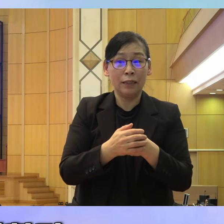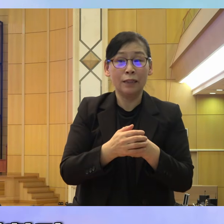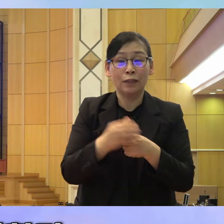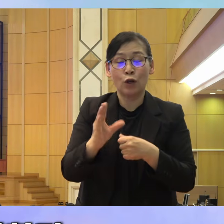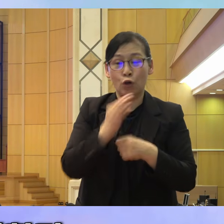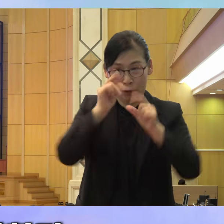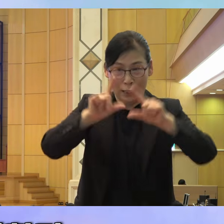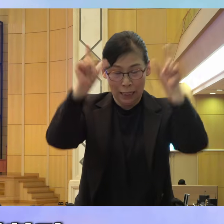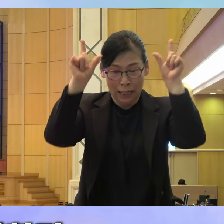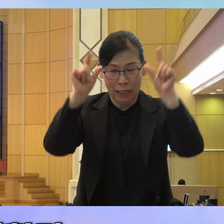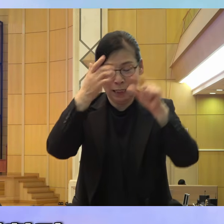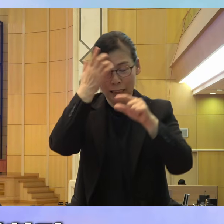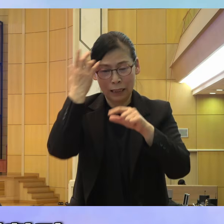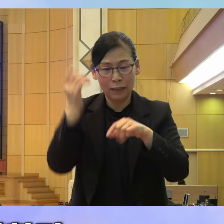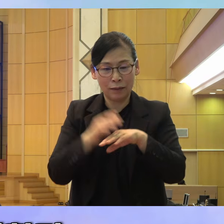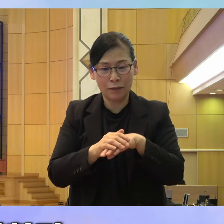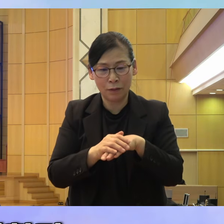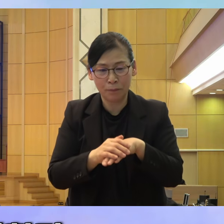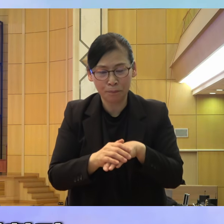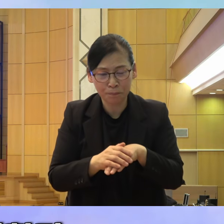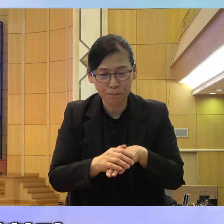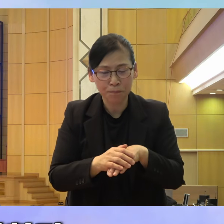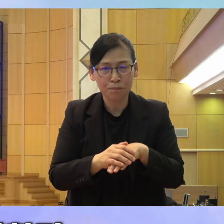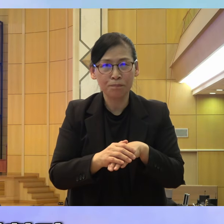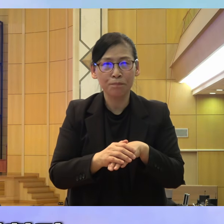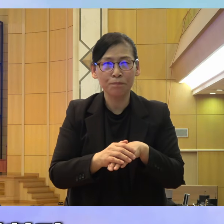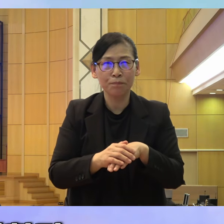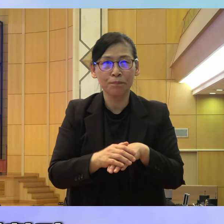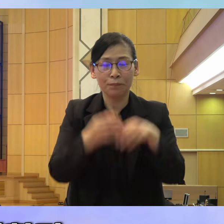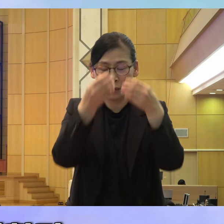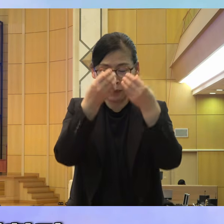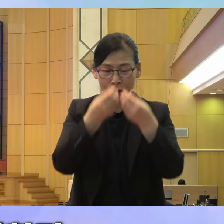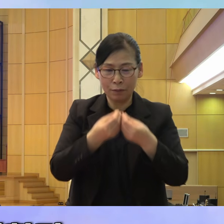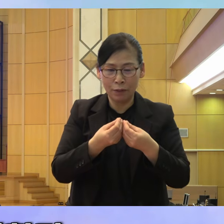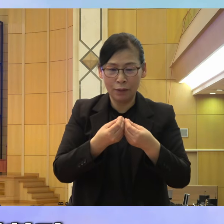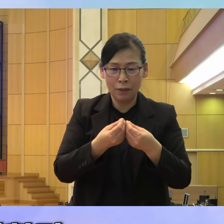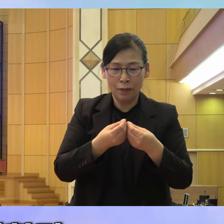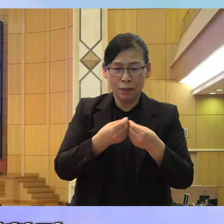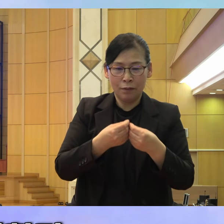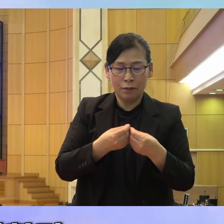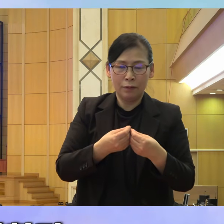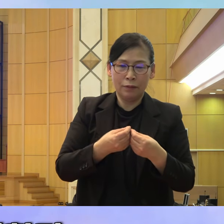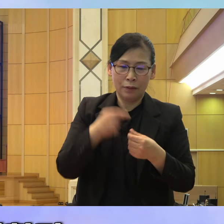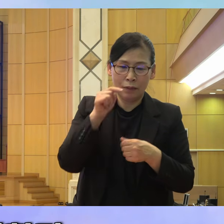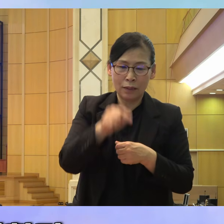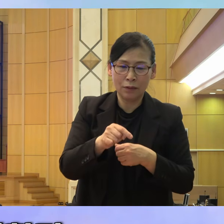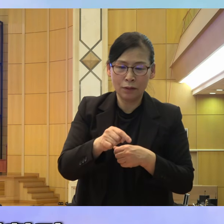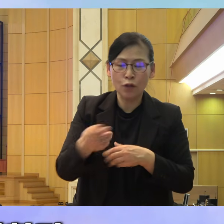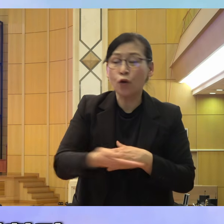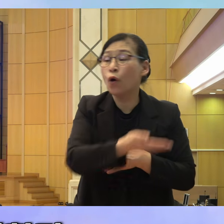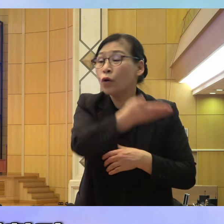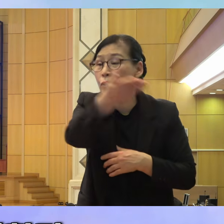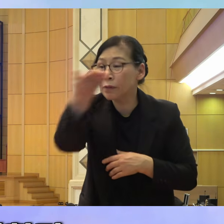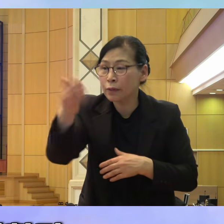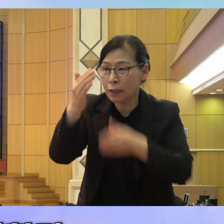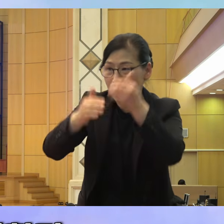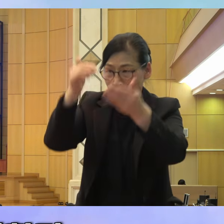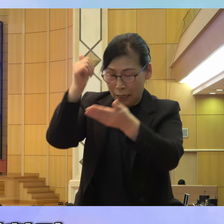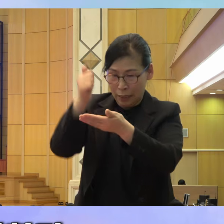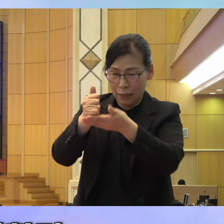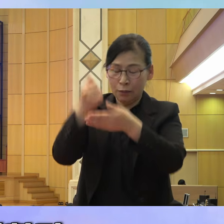알다시피 뭐 그런 예가 많이 있는데, 이렇게 얘기하는 것은 여러분들이